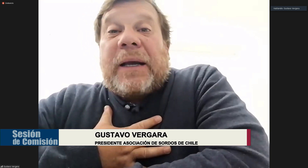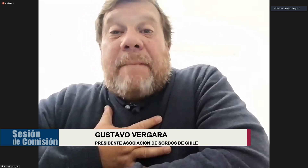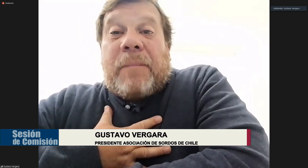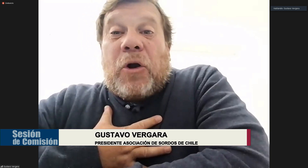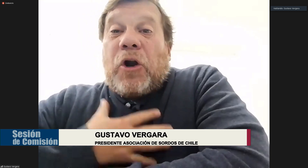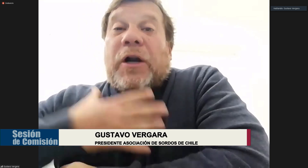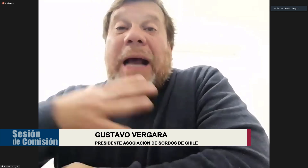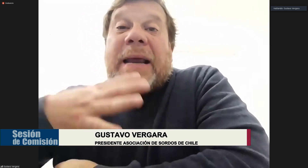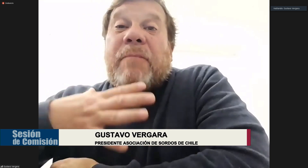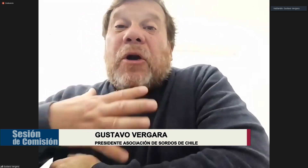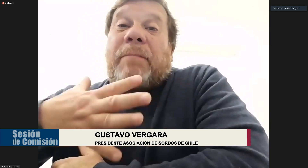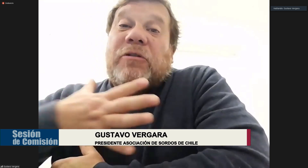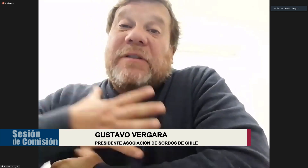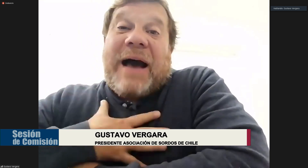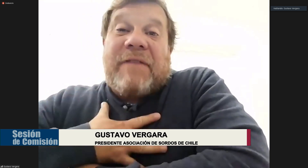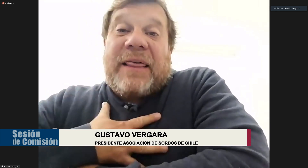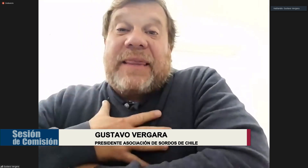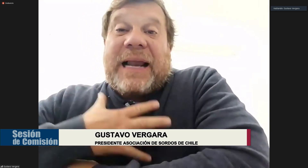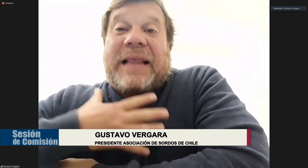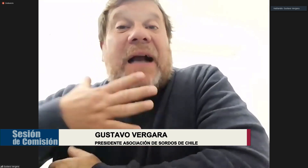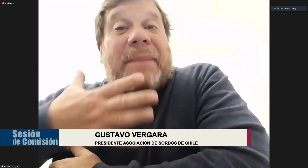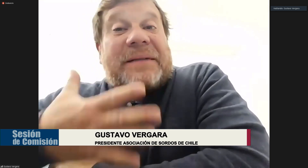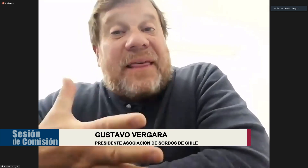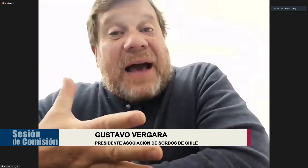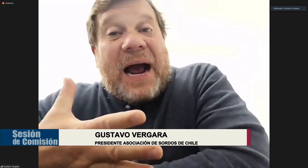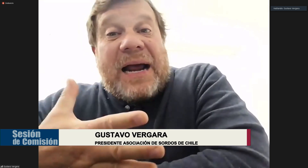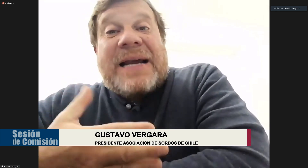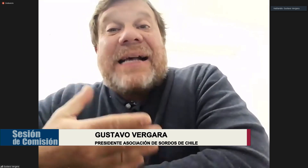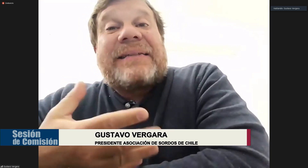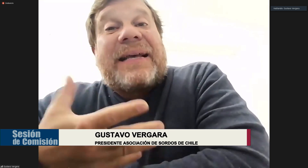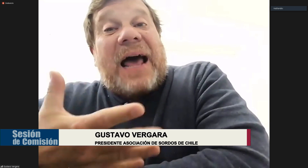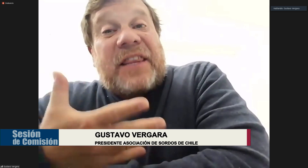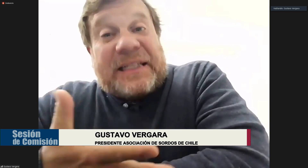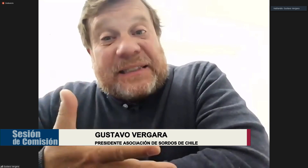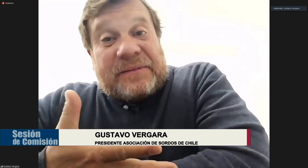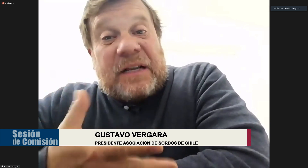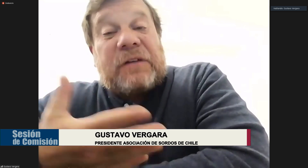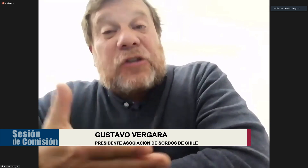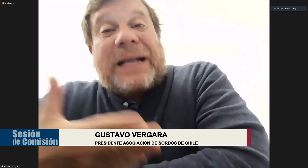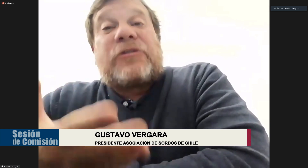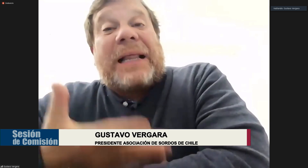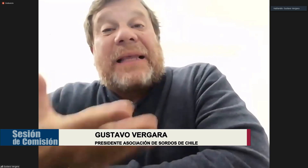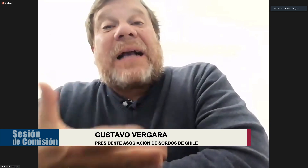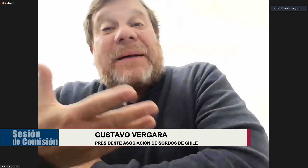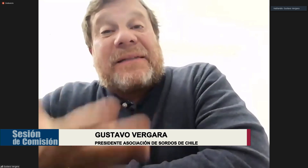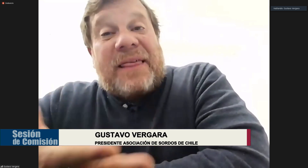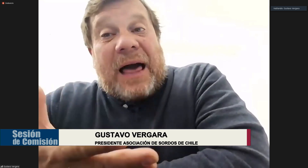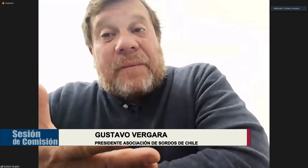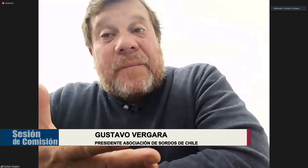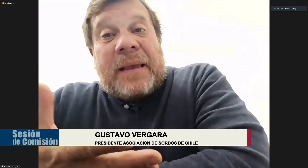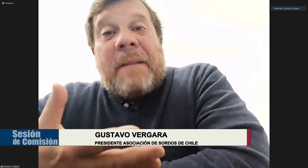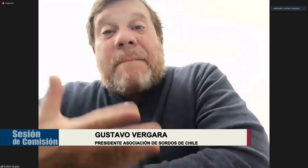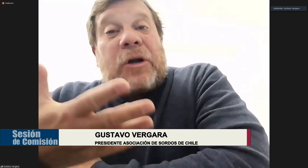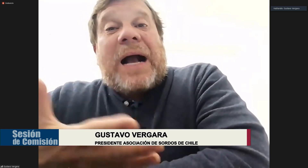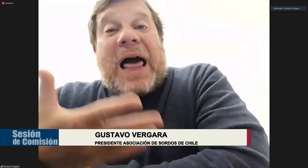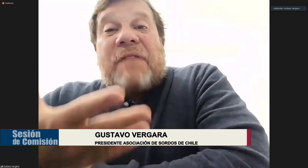ejemplo, el organismo responsable de la discapacidad es SENADIS, Servicio Nacional de Discapacidad. Pero cada vez que